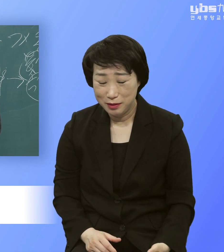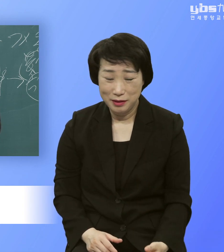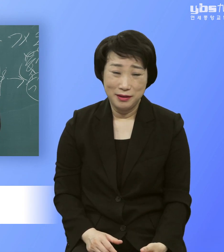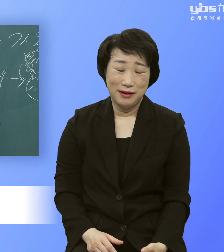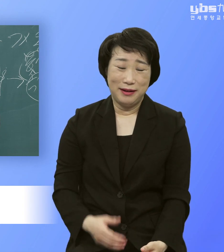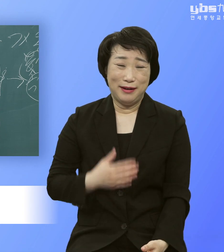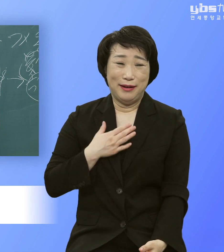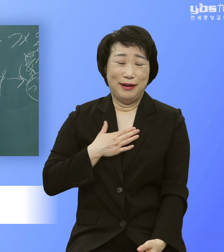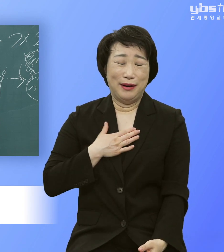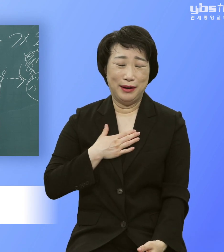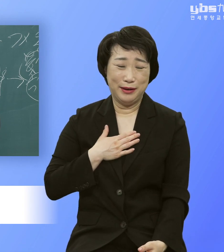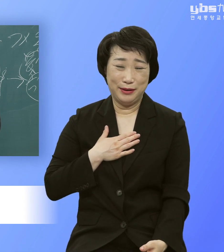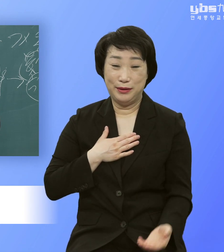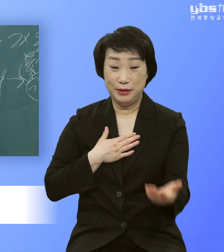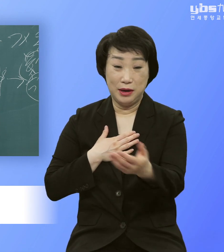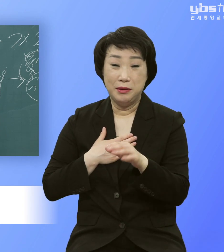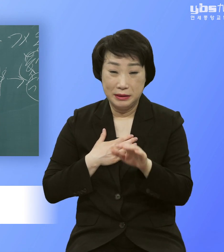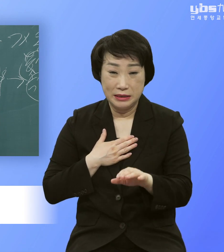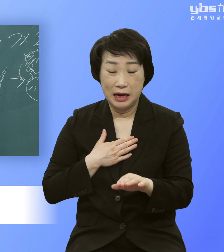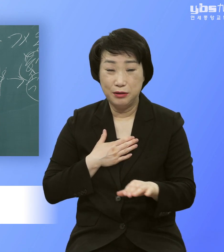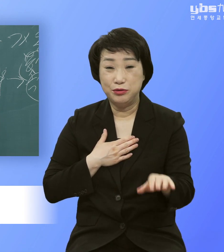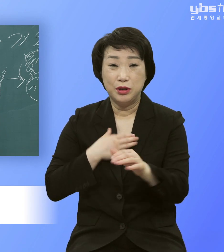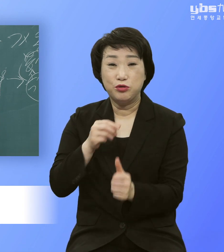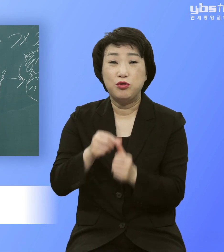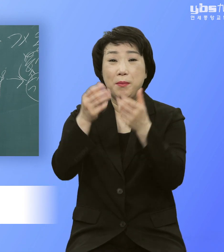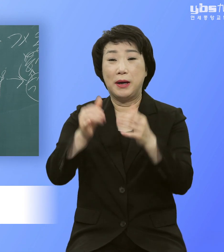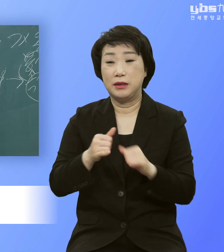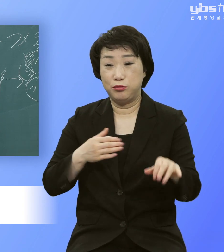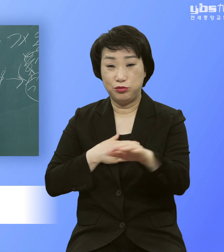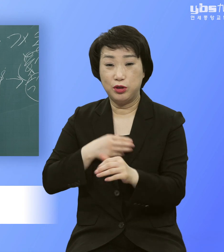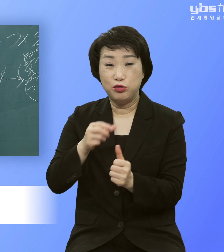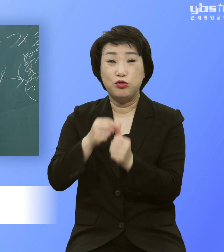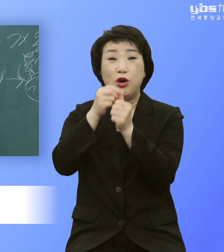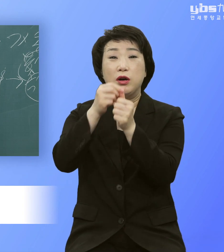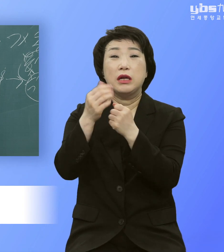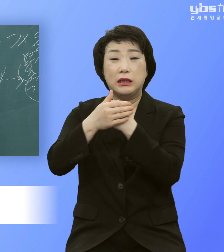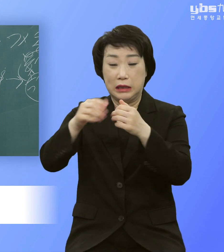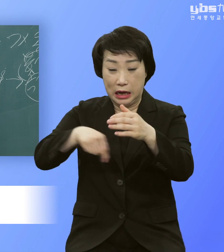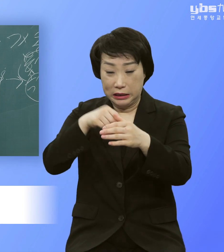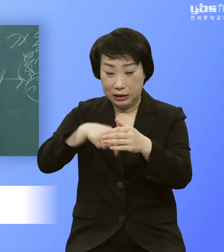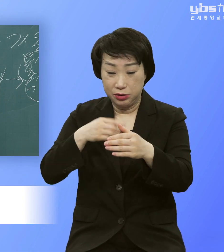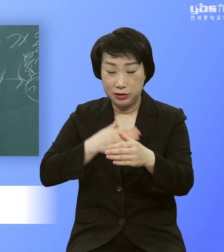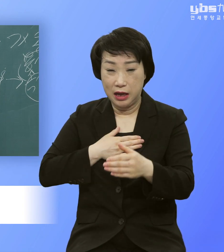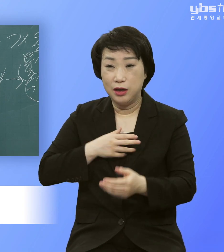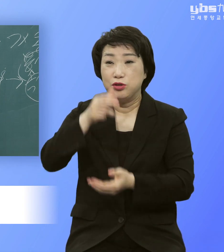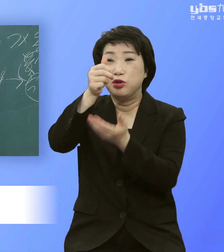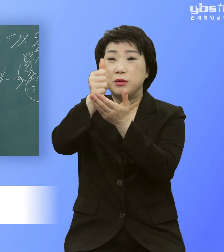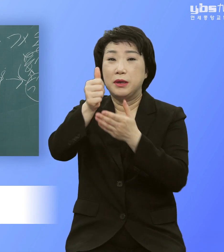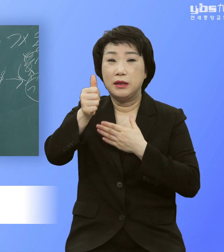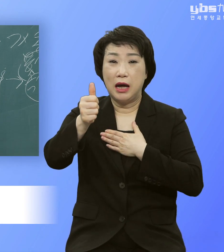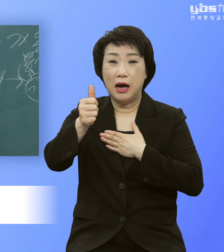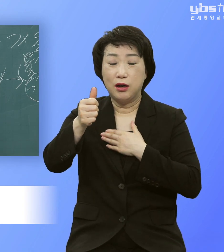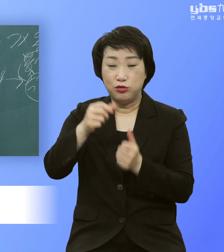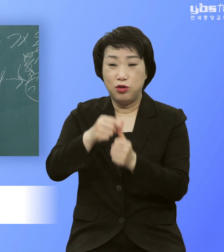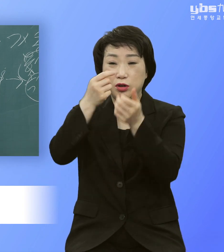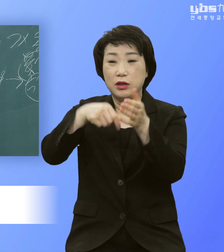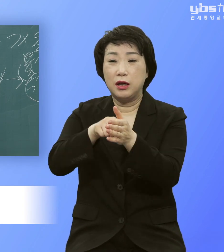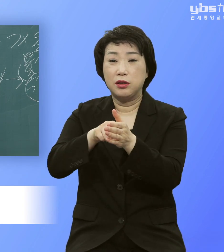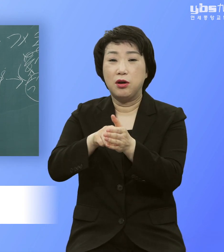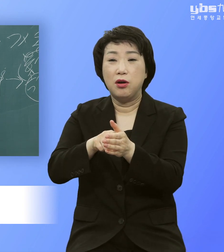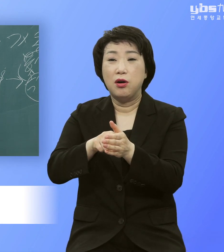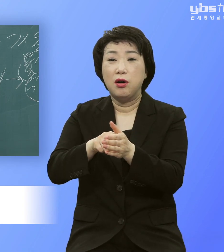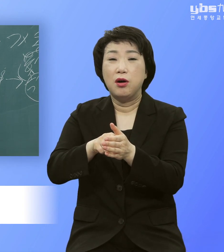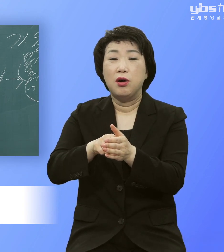한다. 여러분은 정말로 구원받은 자라면 구원의 은혜 안에서 주님이 나에 위해서 할 일이 뭐냐?